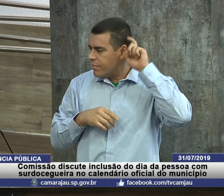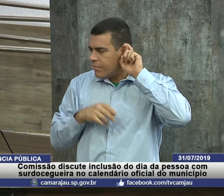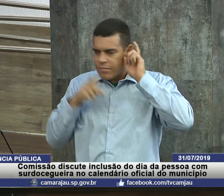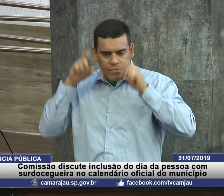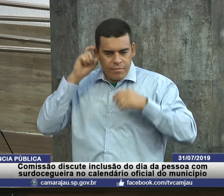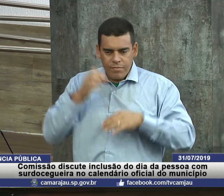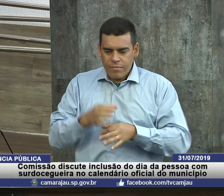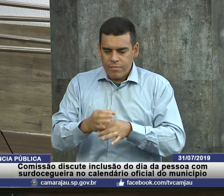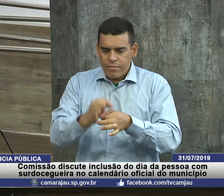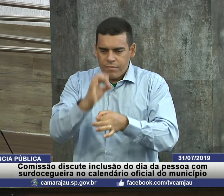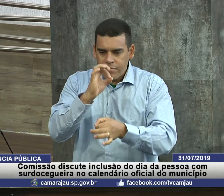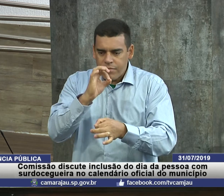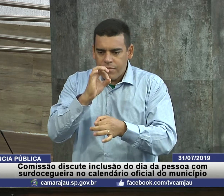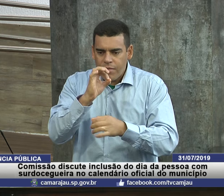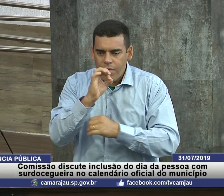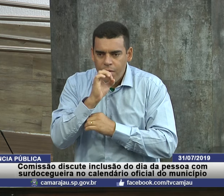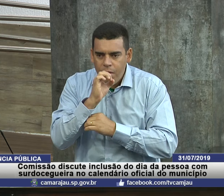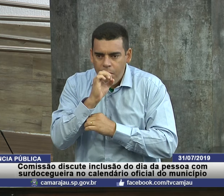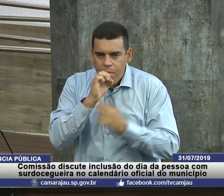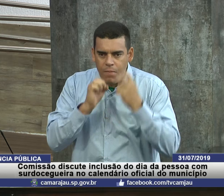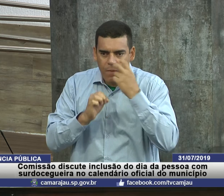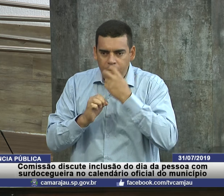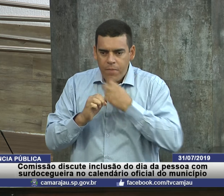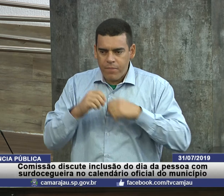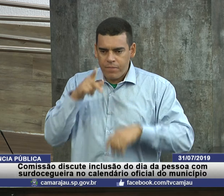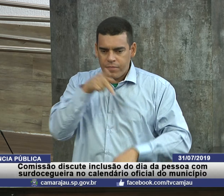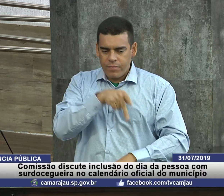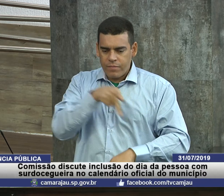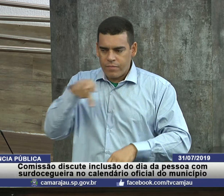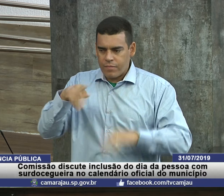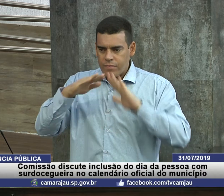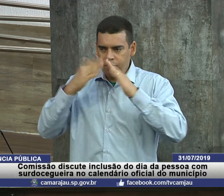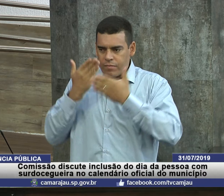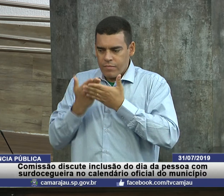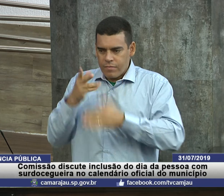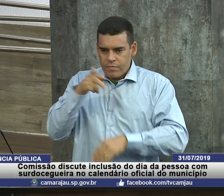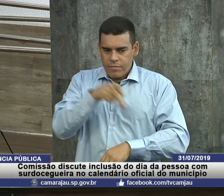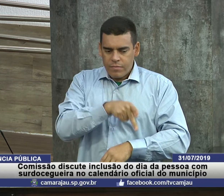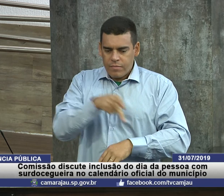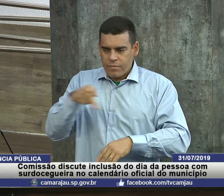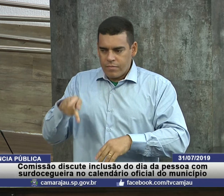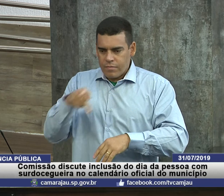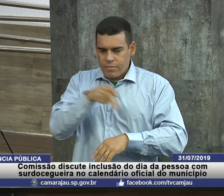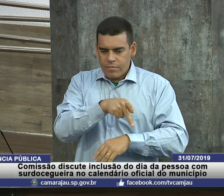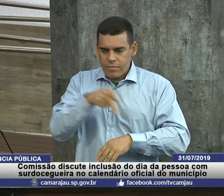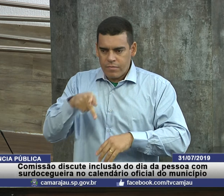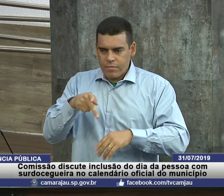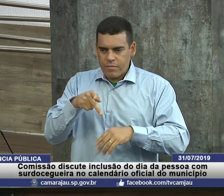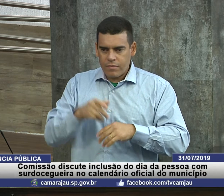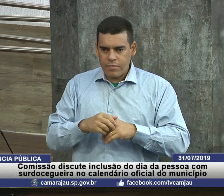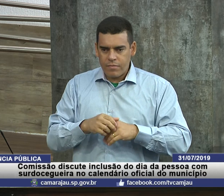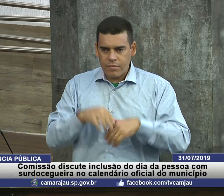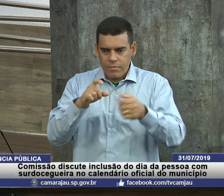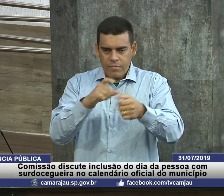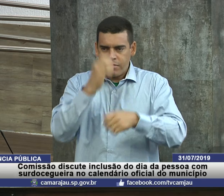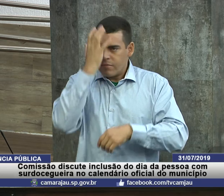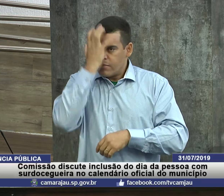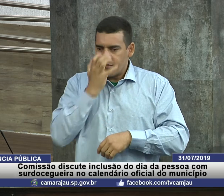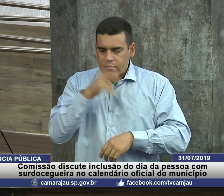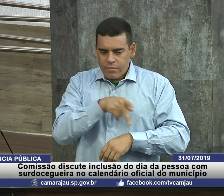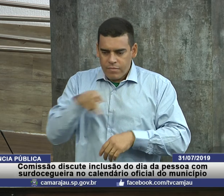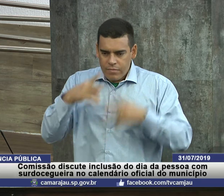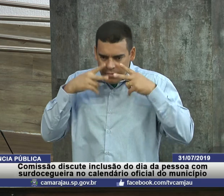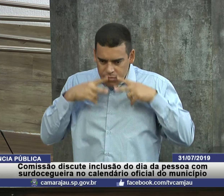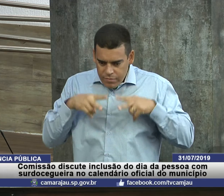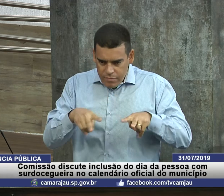não me era compatível nenhum tipo de cirurgia, né? O que era o que me foi oferecido, que uma das tentativas foi